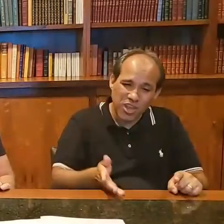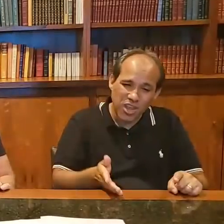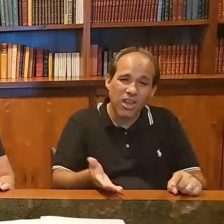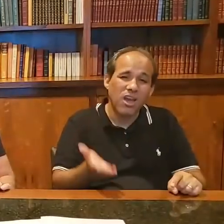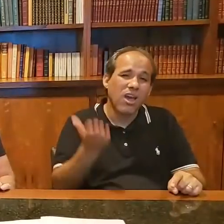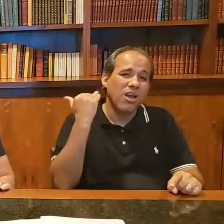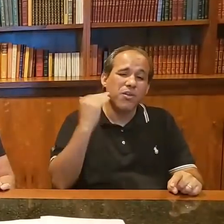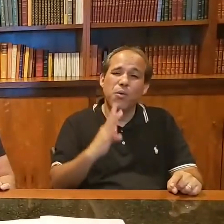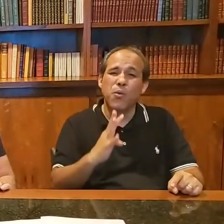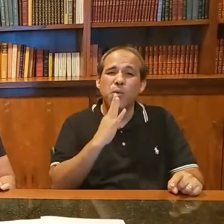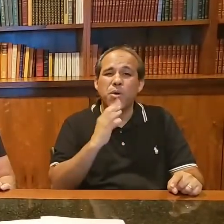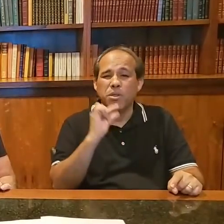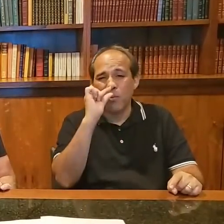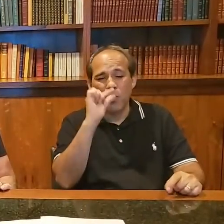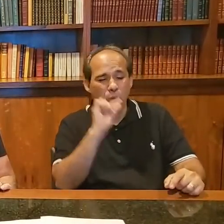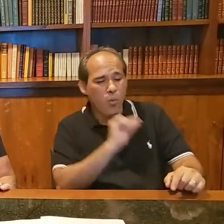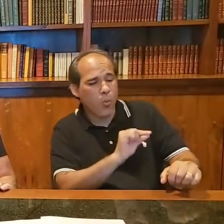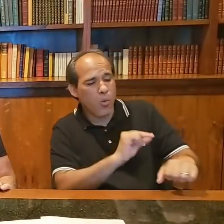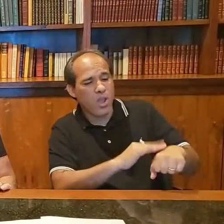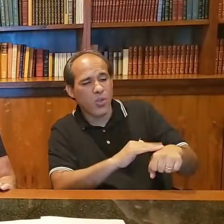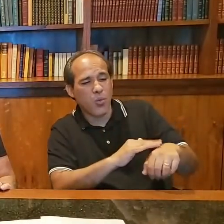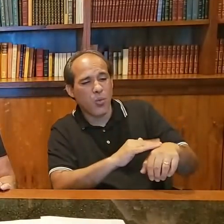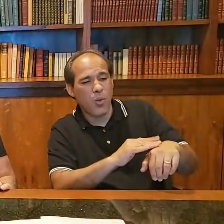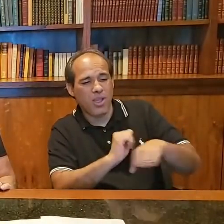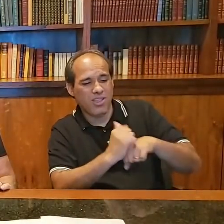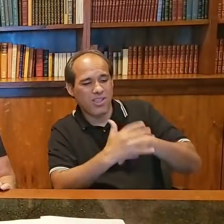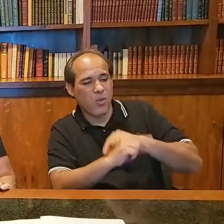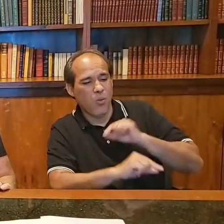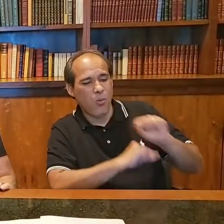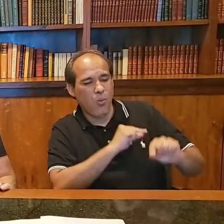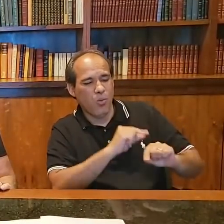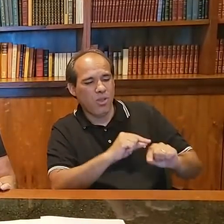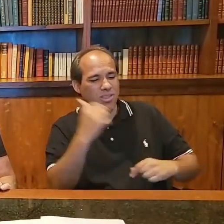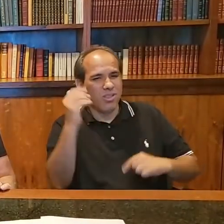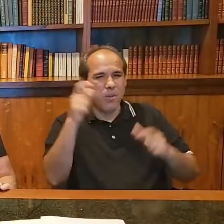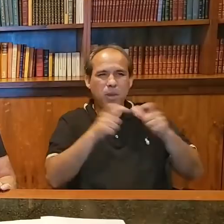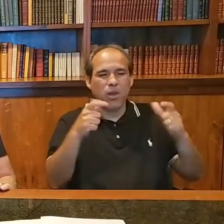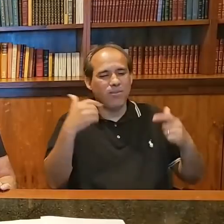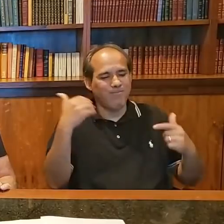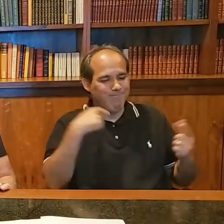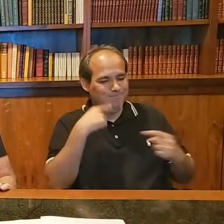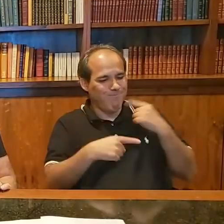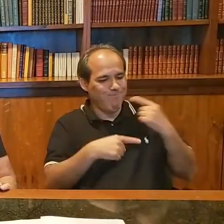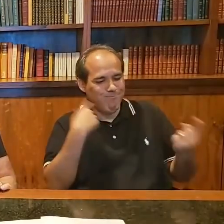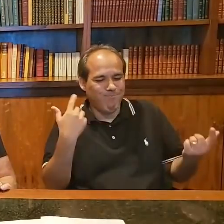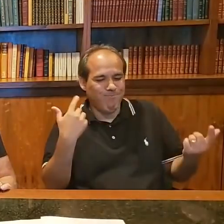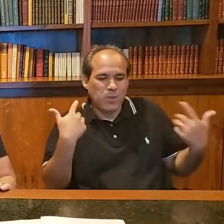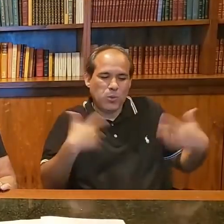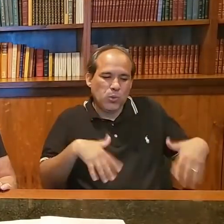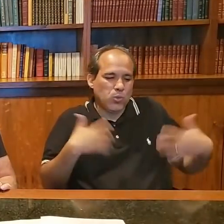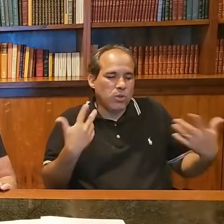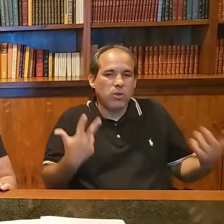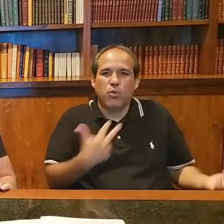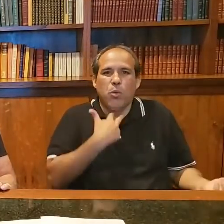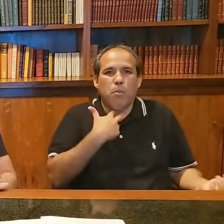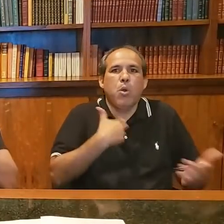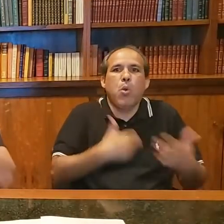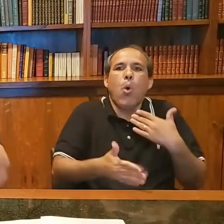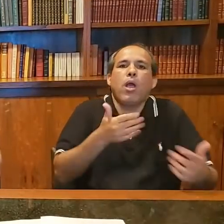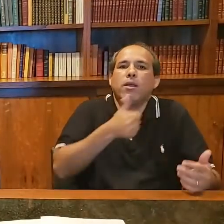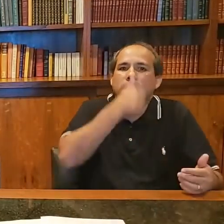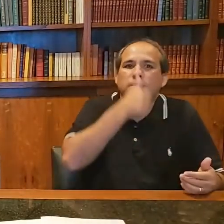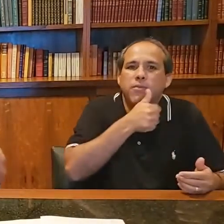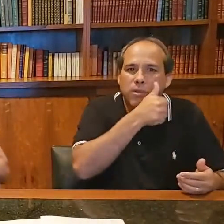conhecíamos a doença, tudo era uma dúvida grande, não a qualquer preço, uma vez que nós tivemos